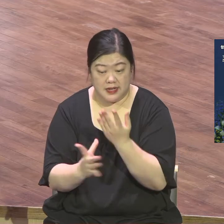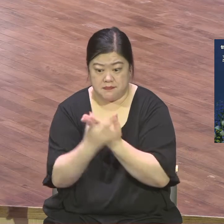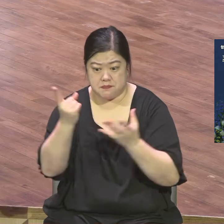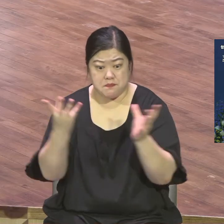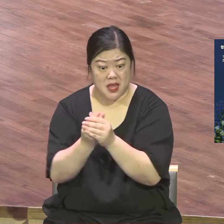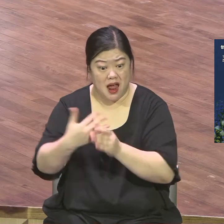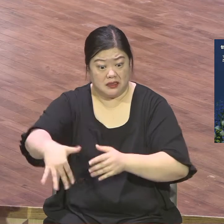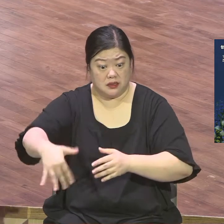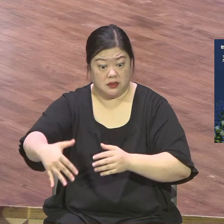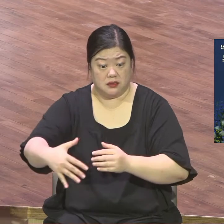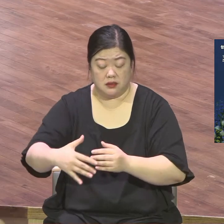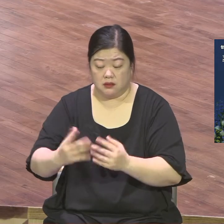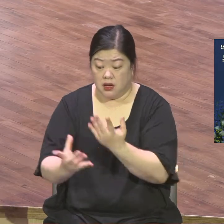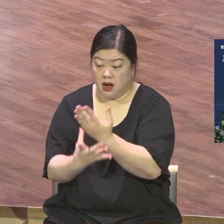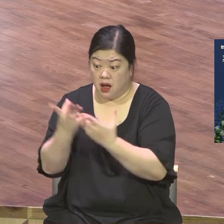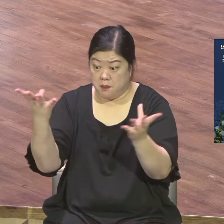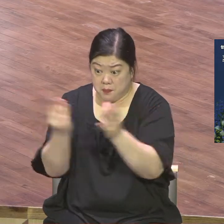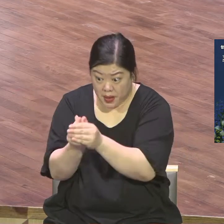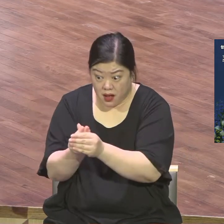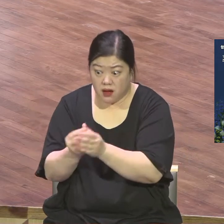그만큼 중요하다는 얘기예요.